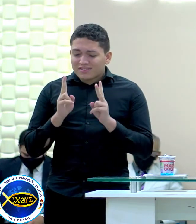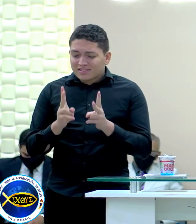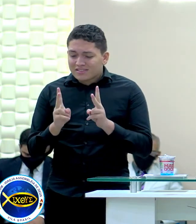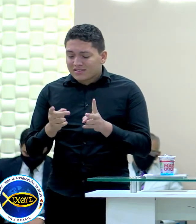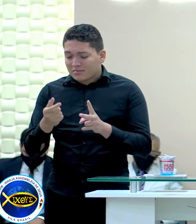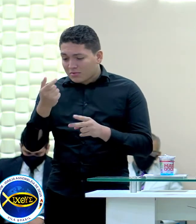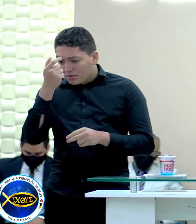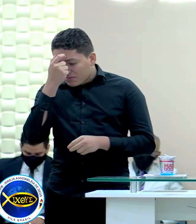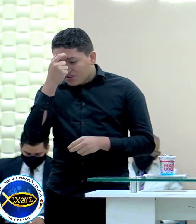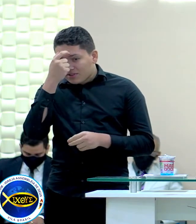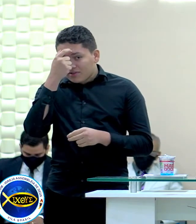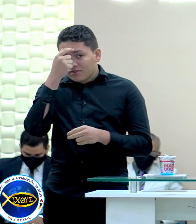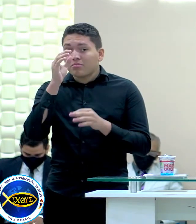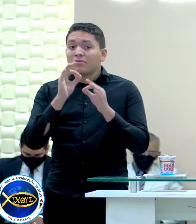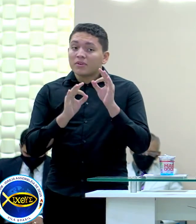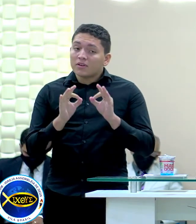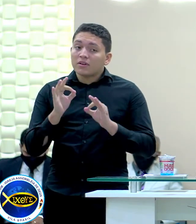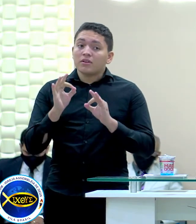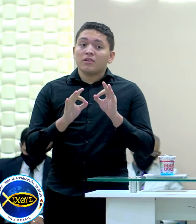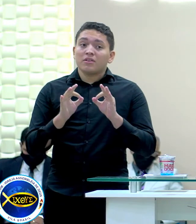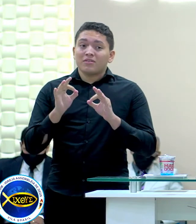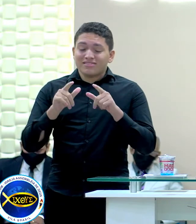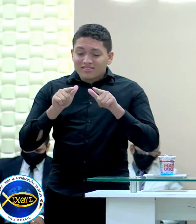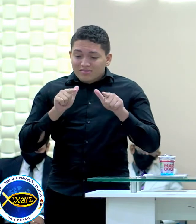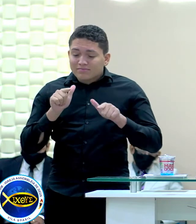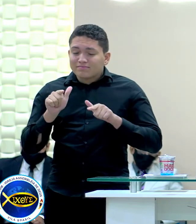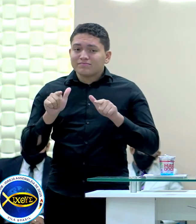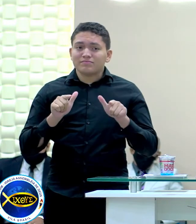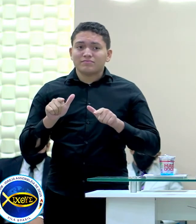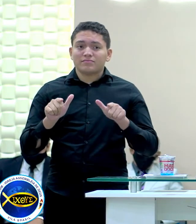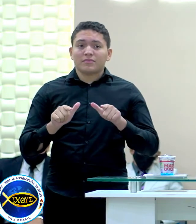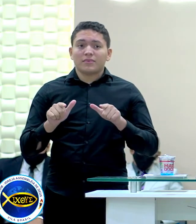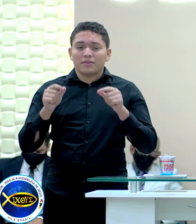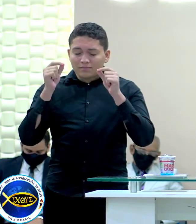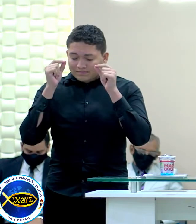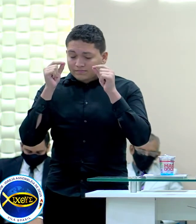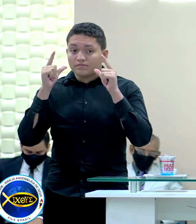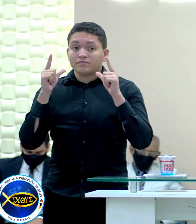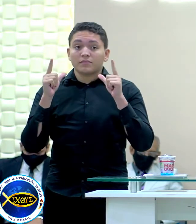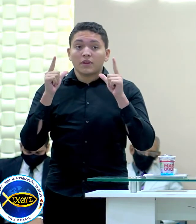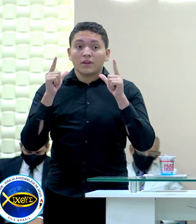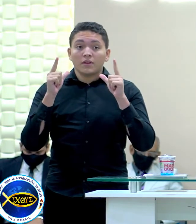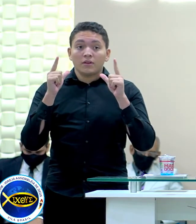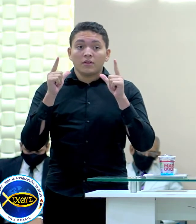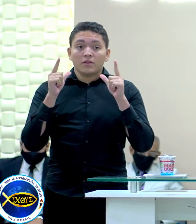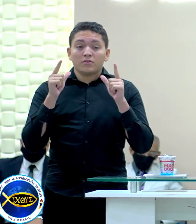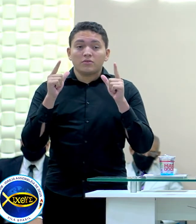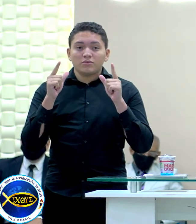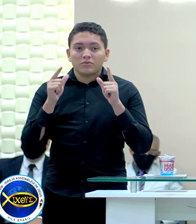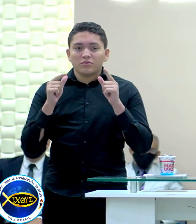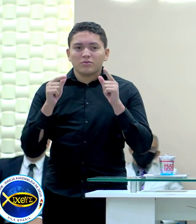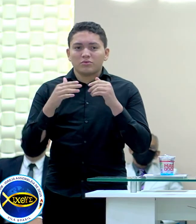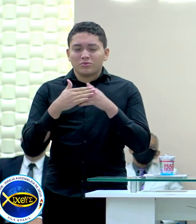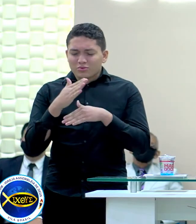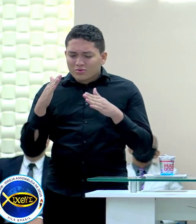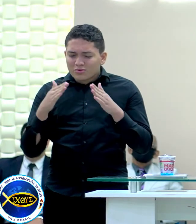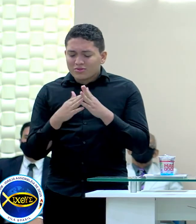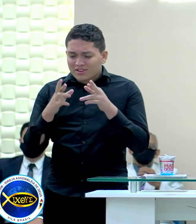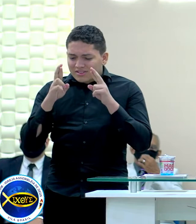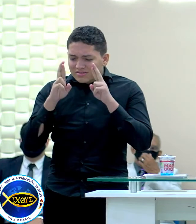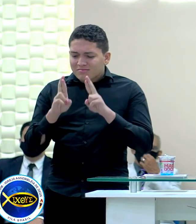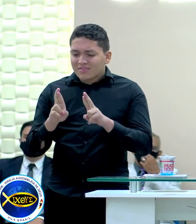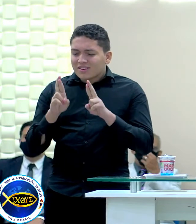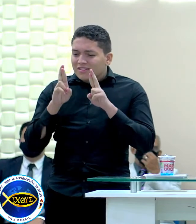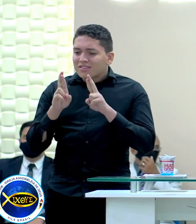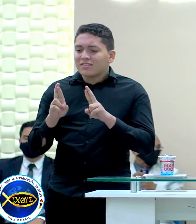preparada, prontos para agir, estejam alertas e coloquem toda a esperança na graça